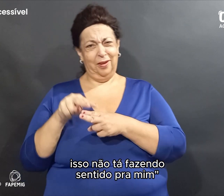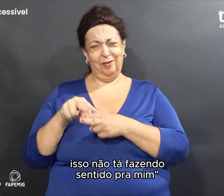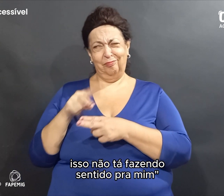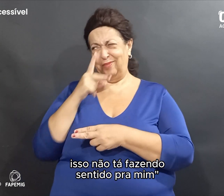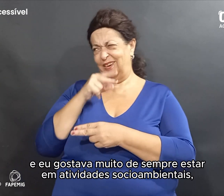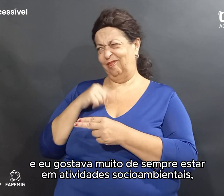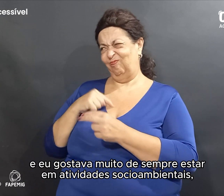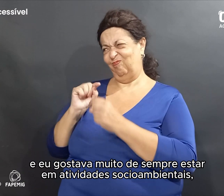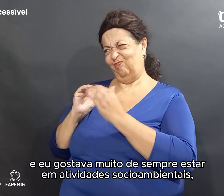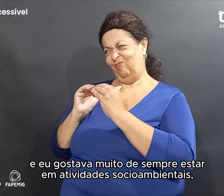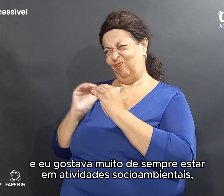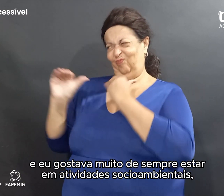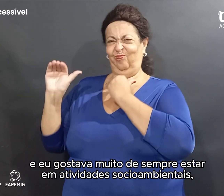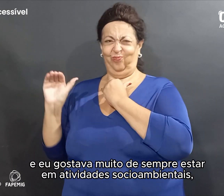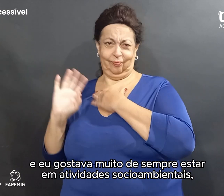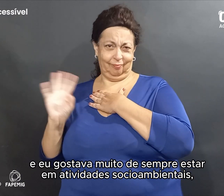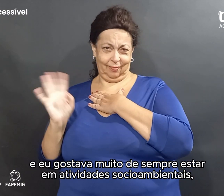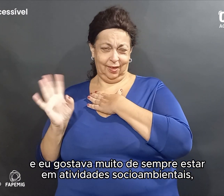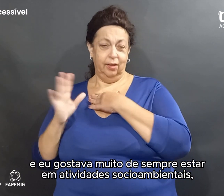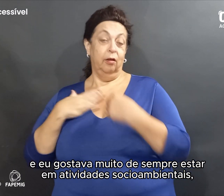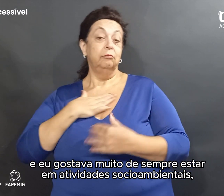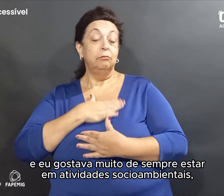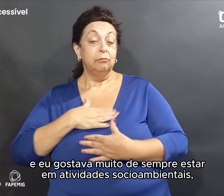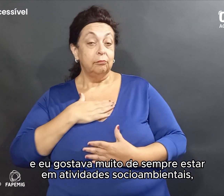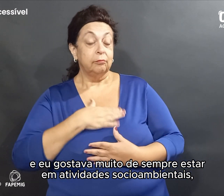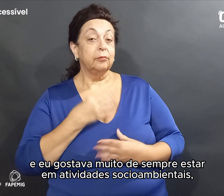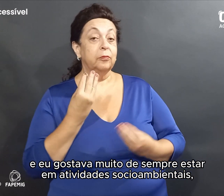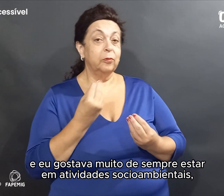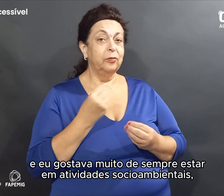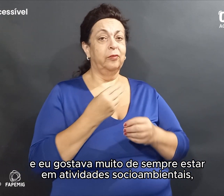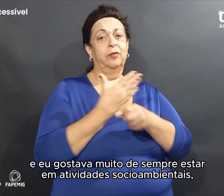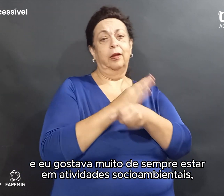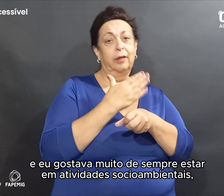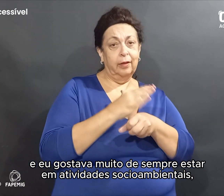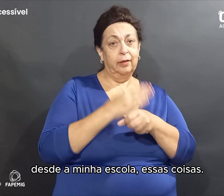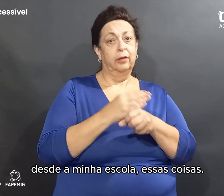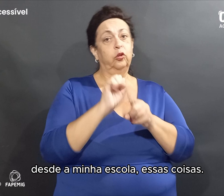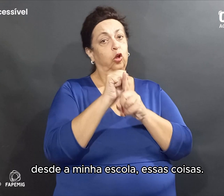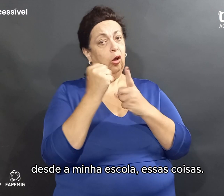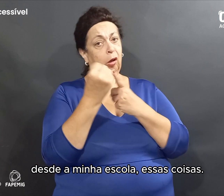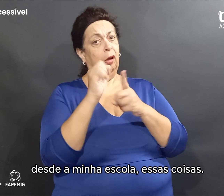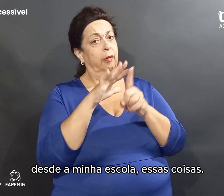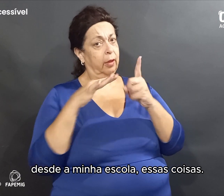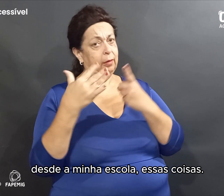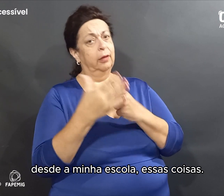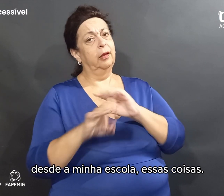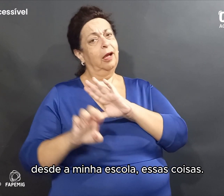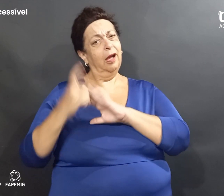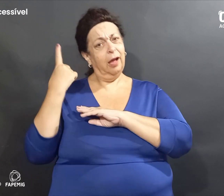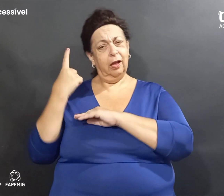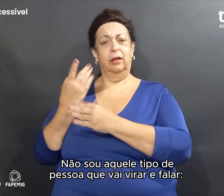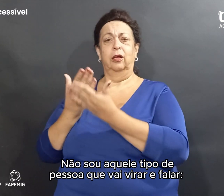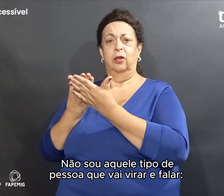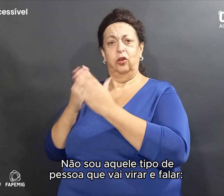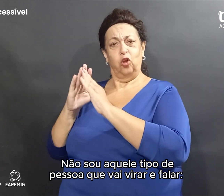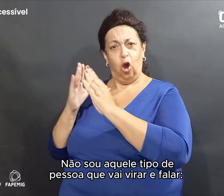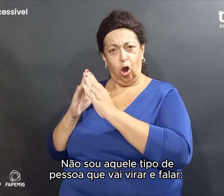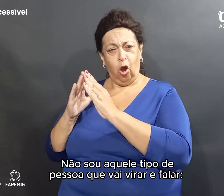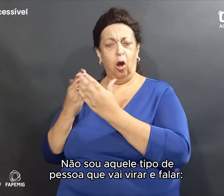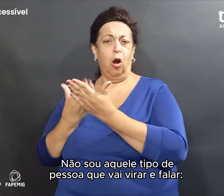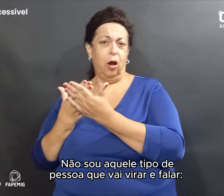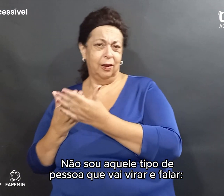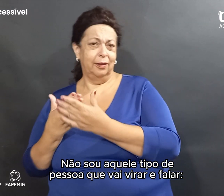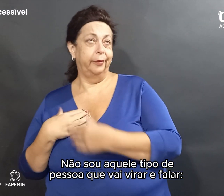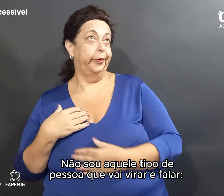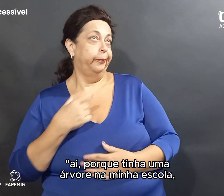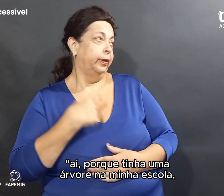sentido para mim. E eu gostava muito sempre de estar em atividades socioambientais, desde a minha escola, essas coisas. Não sou aquele tipo de pessoa